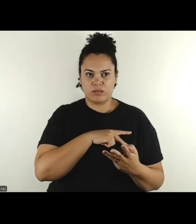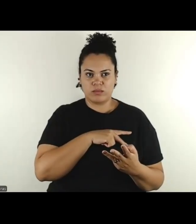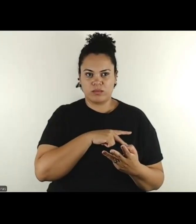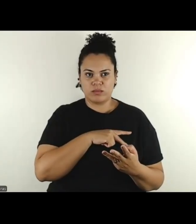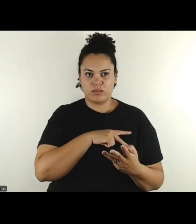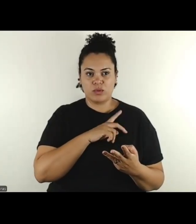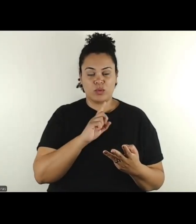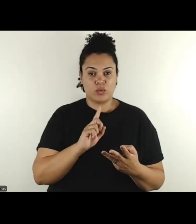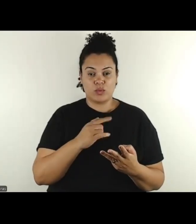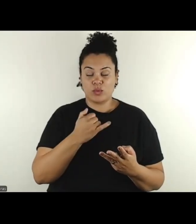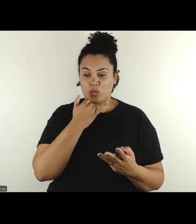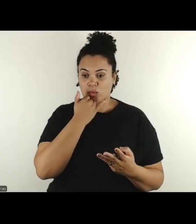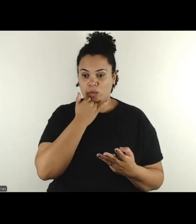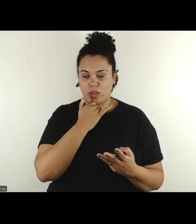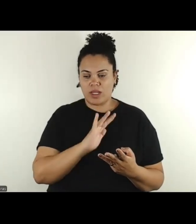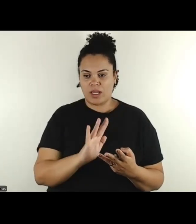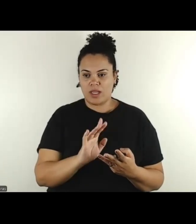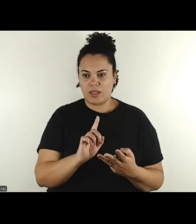Ministério não,